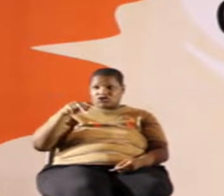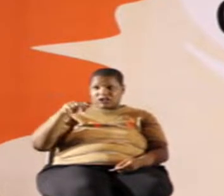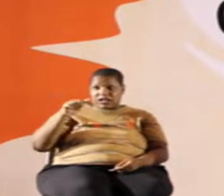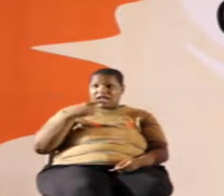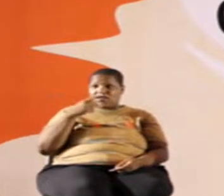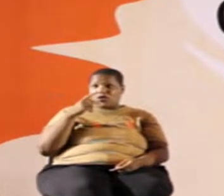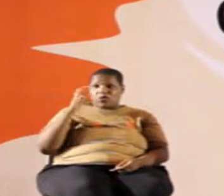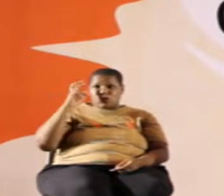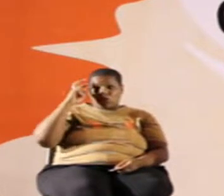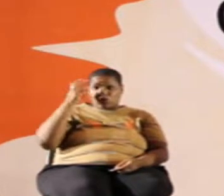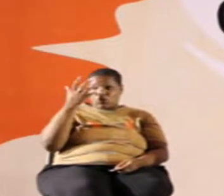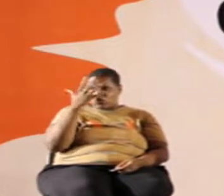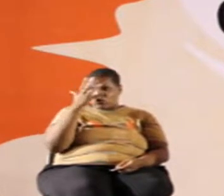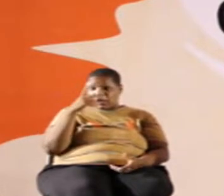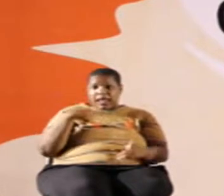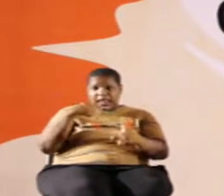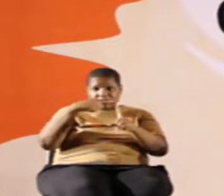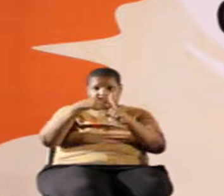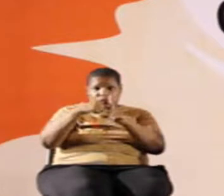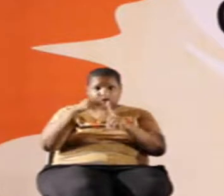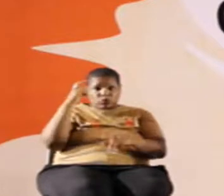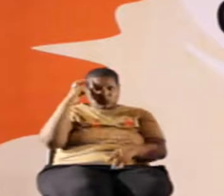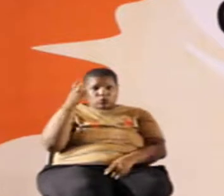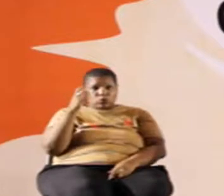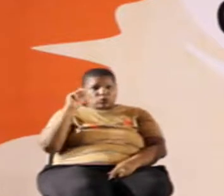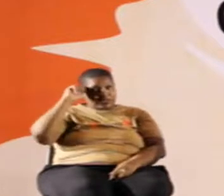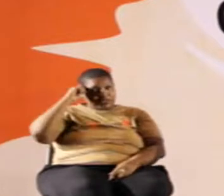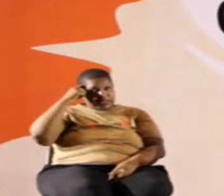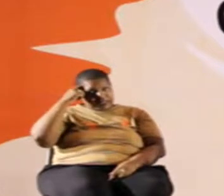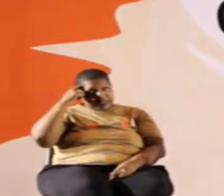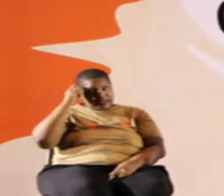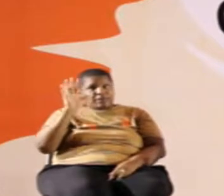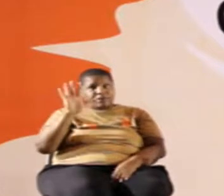é afirmação da cultura negra. Veja,